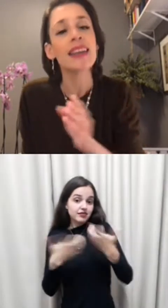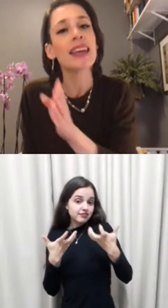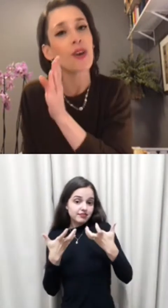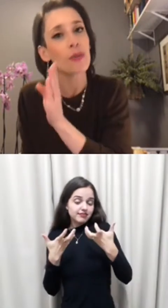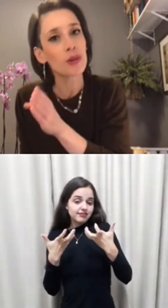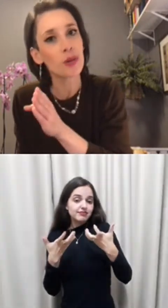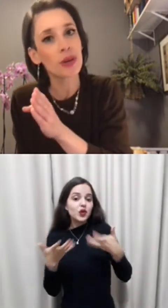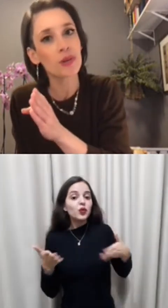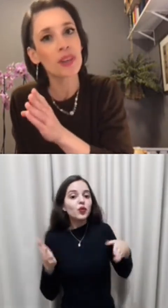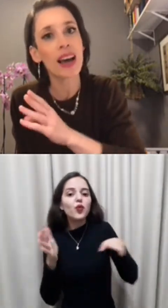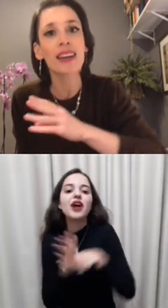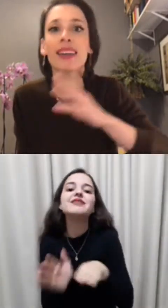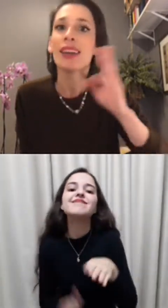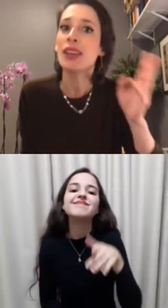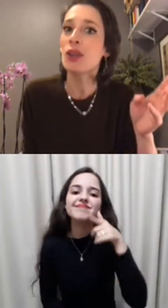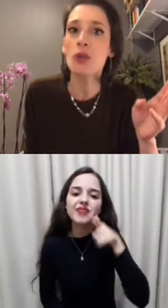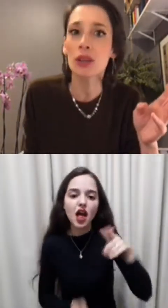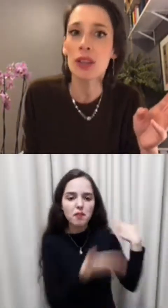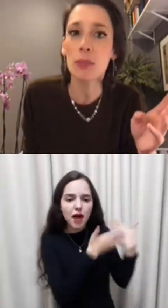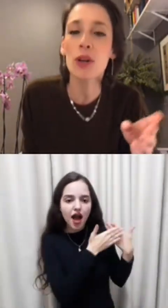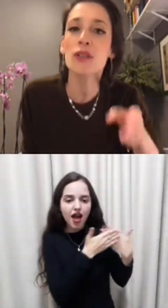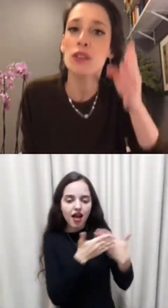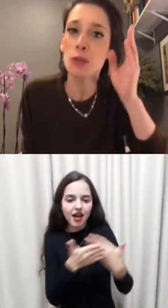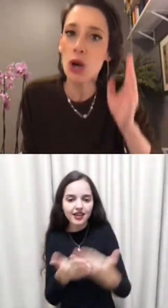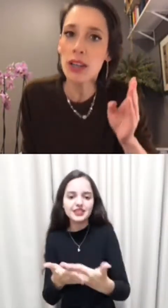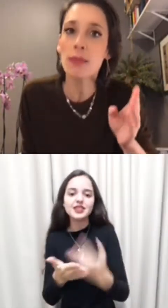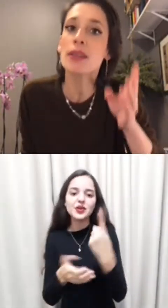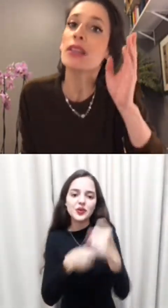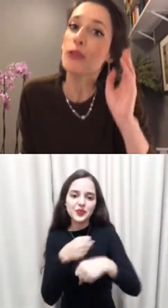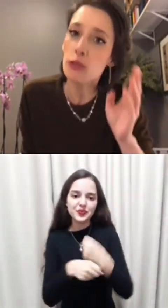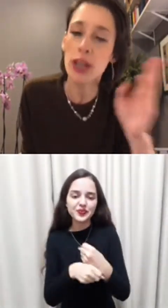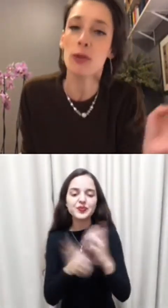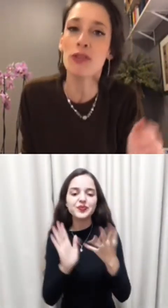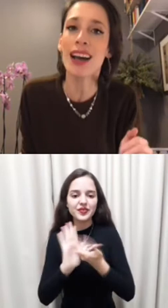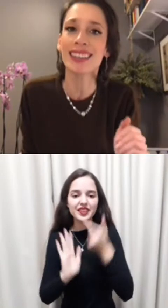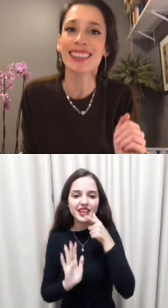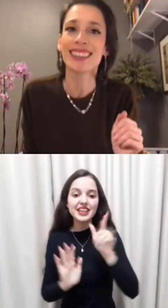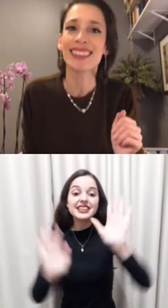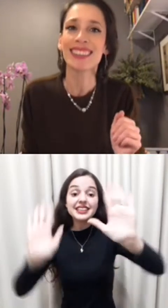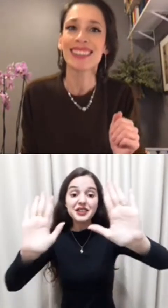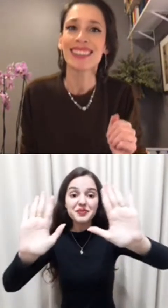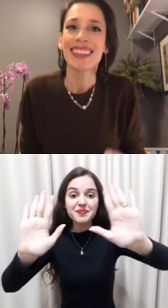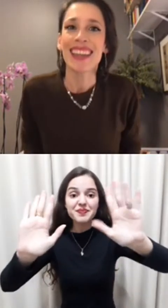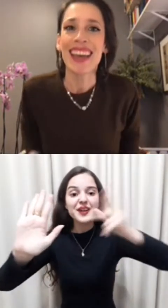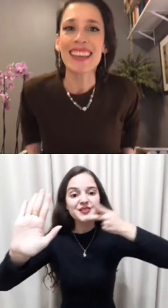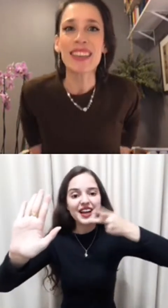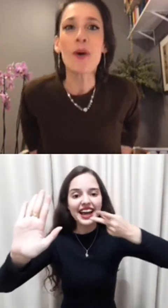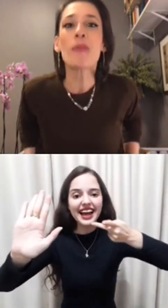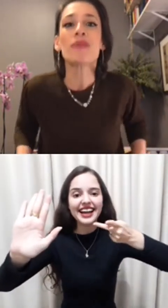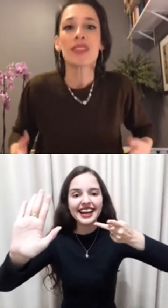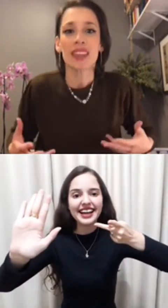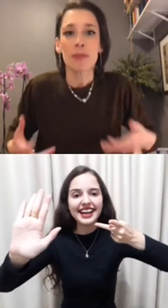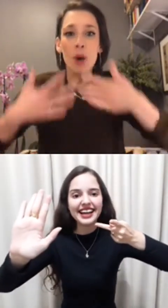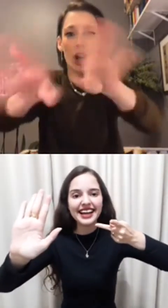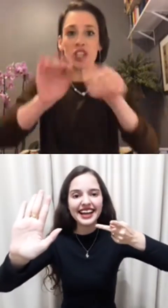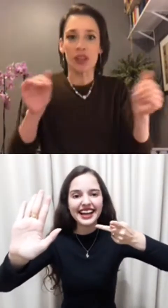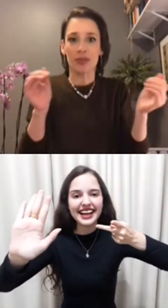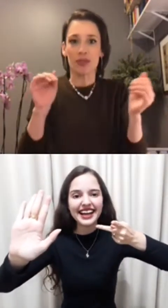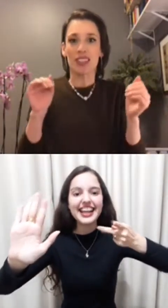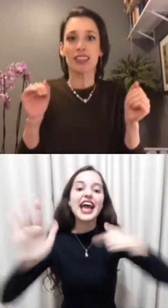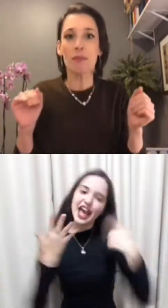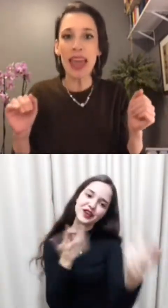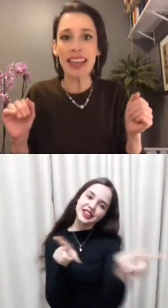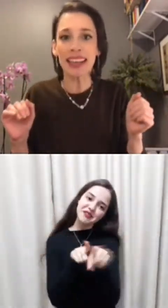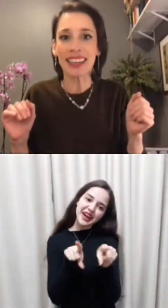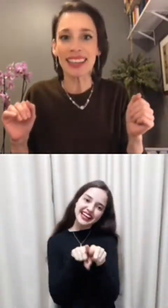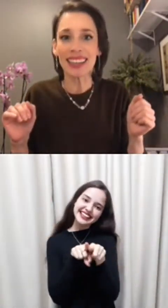E ela começou a estudar e um ano depois fez o ProLibras e foi aprovada. Posso então, falar? Pode. Você